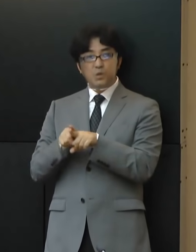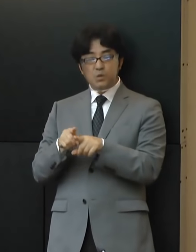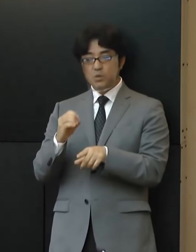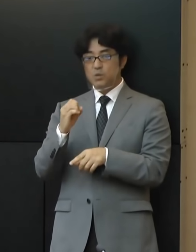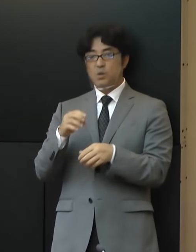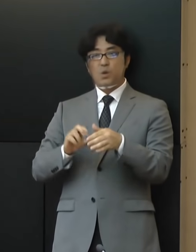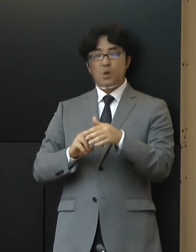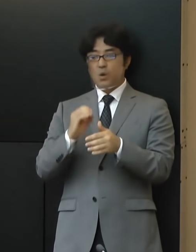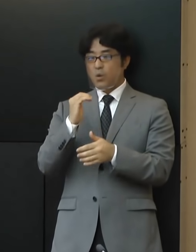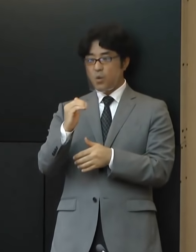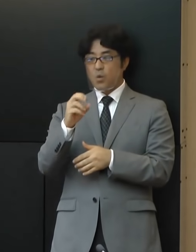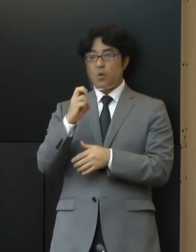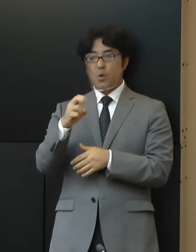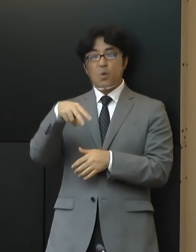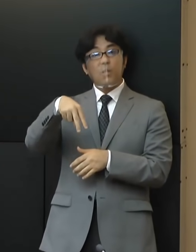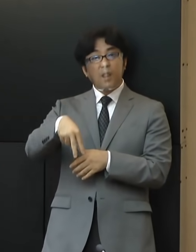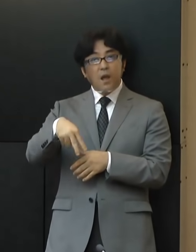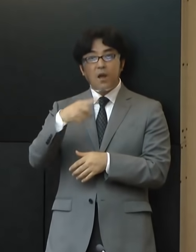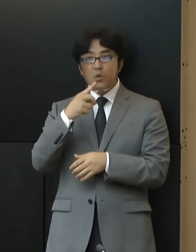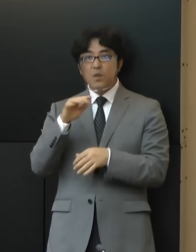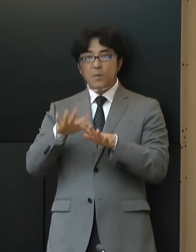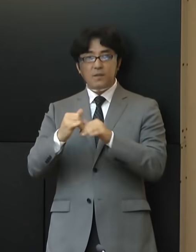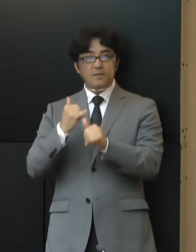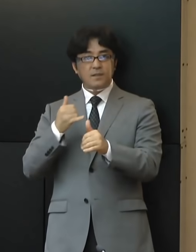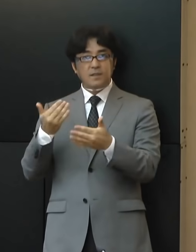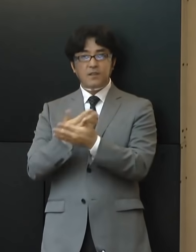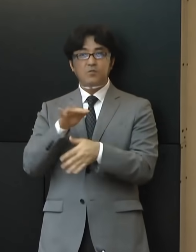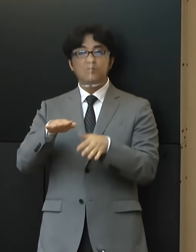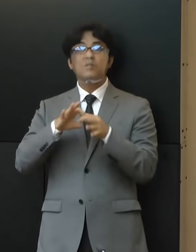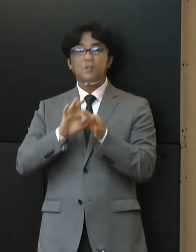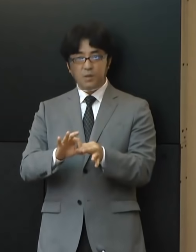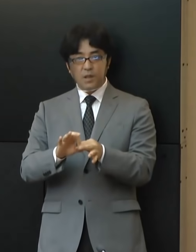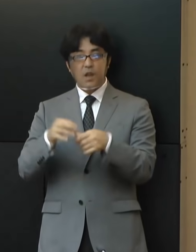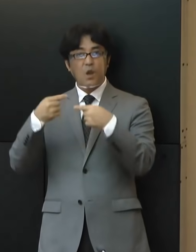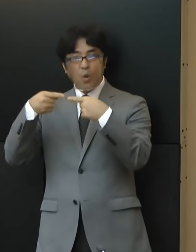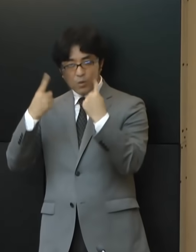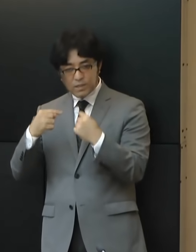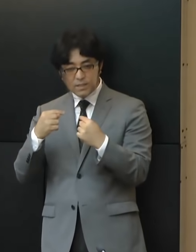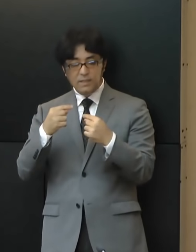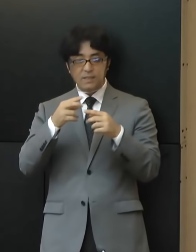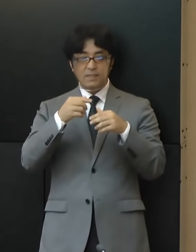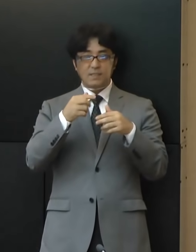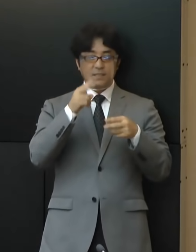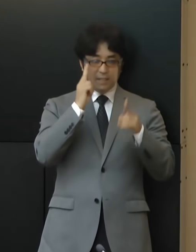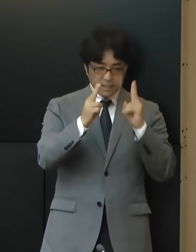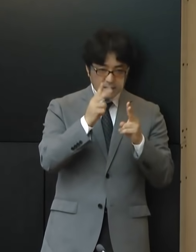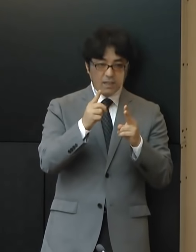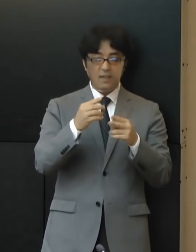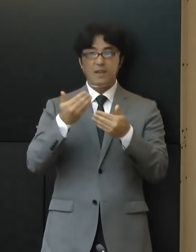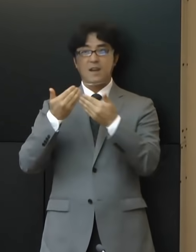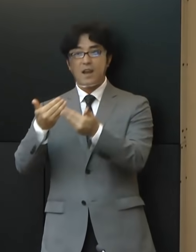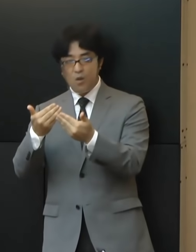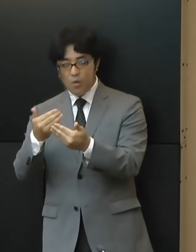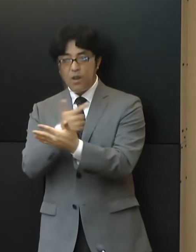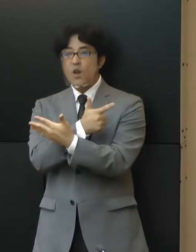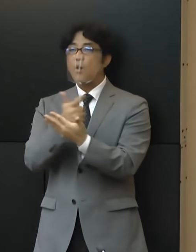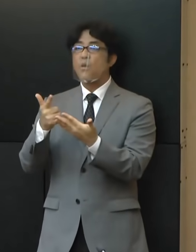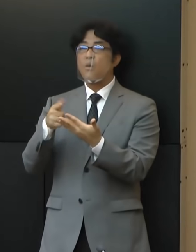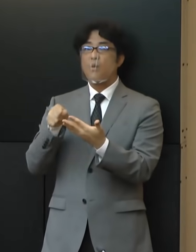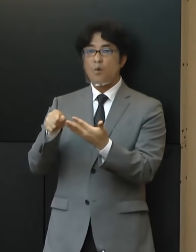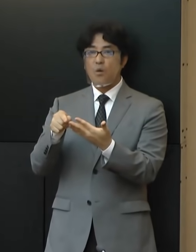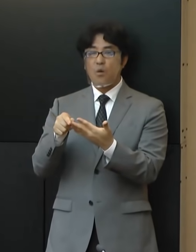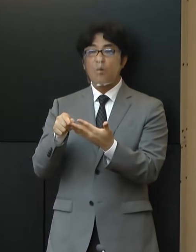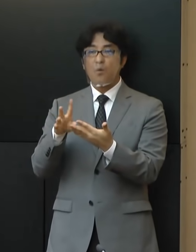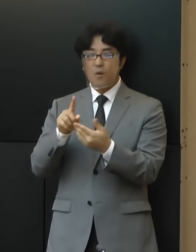た、生活様式というものをそれぞれの個人から企業から学校から、きちんと取っていくような、そういう準備期